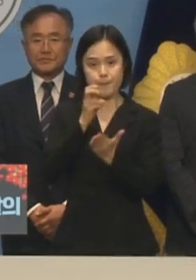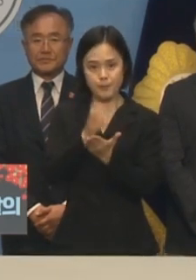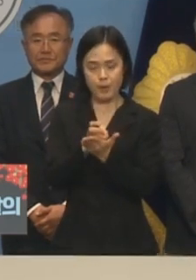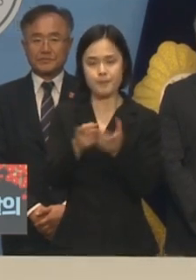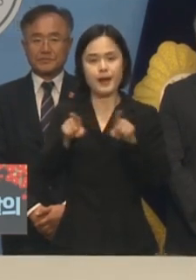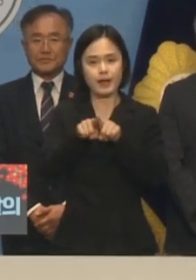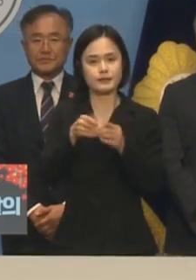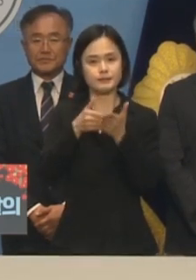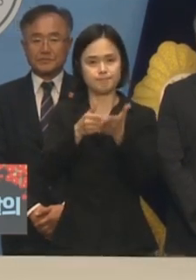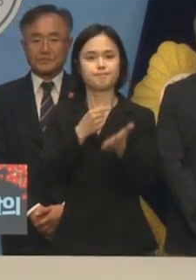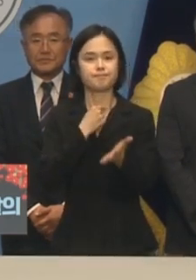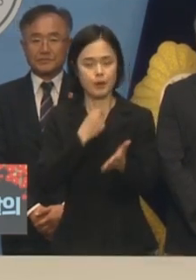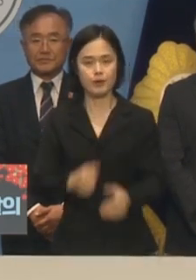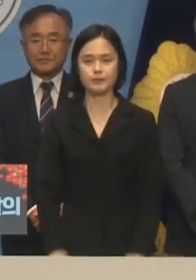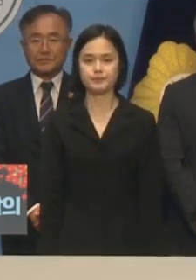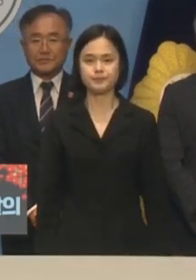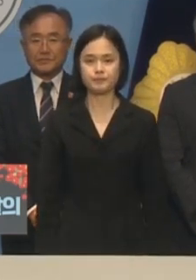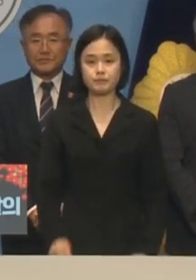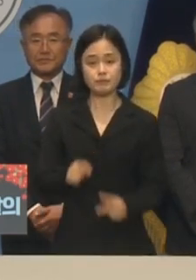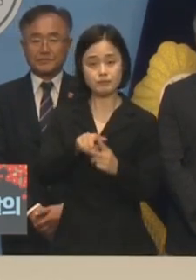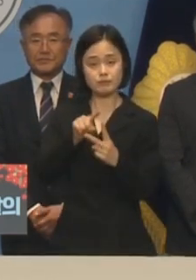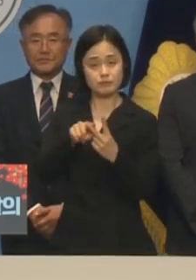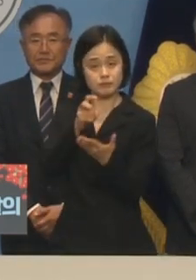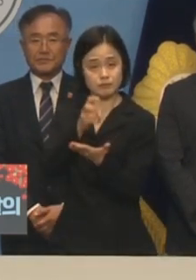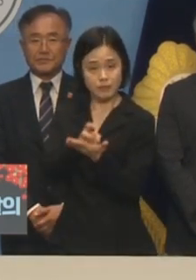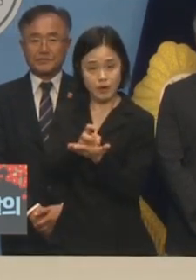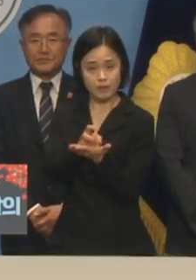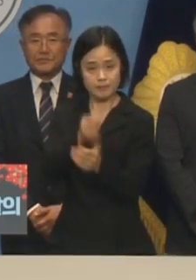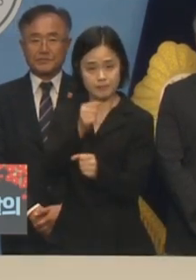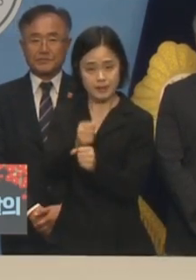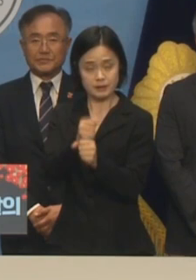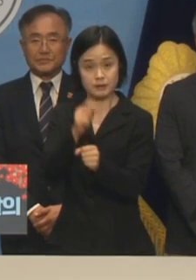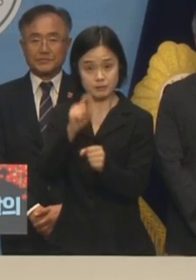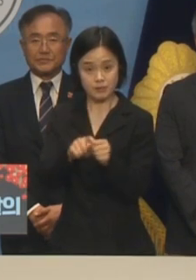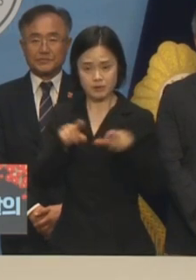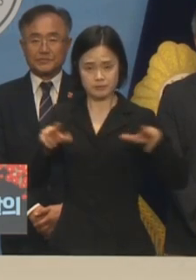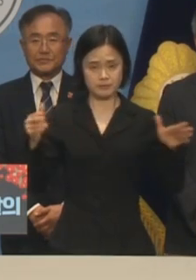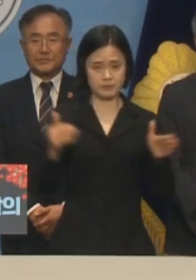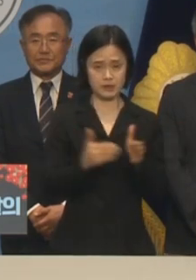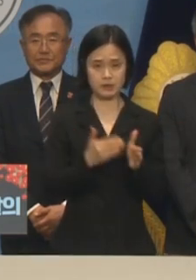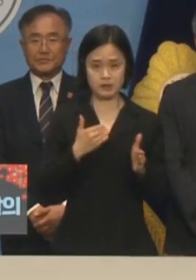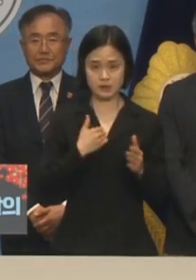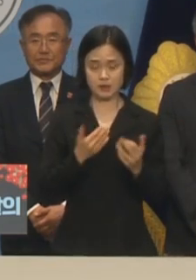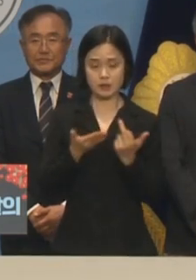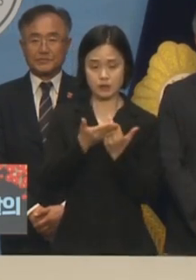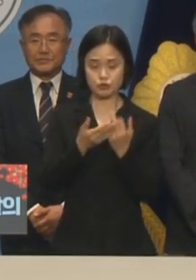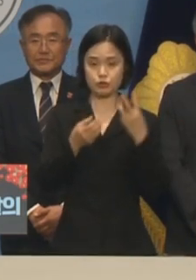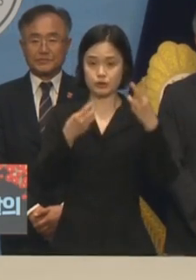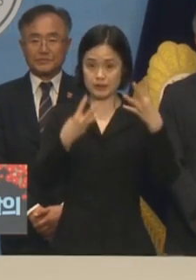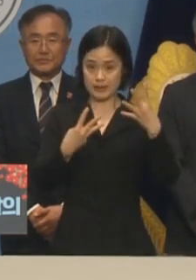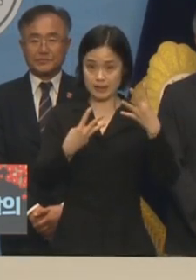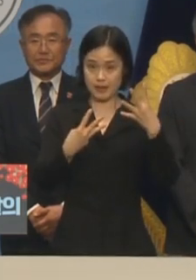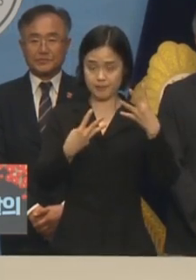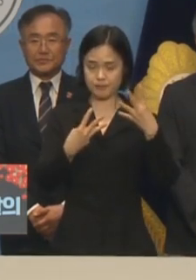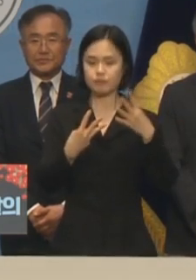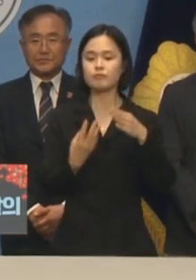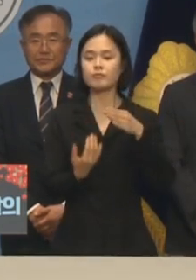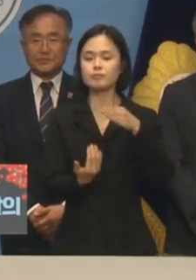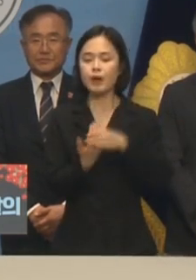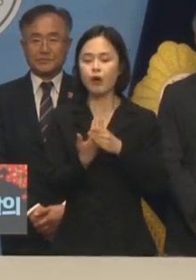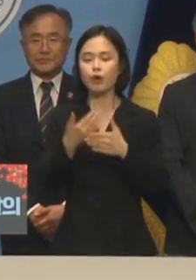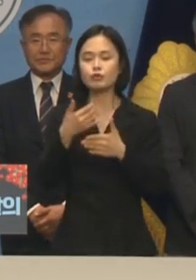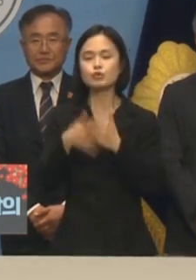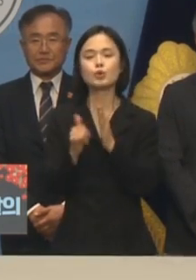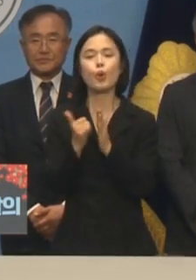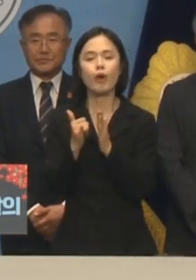저는 두 법안의 성안을 위해 그간 제주 4.3 유족회 등 관련 단체와